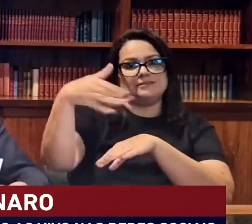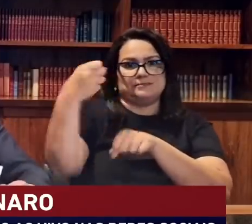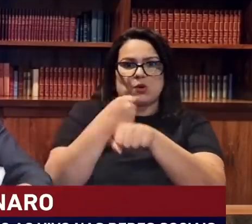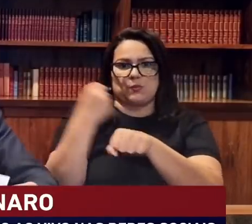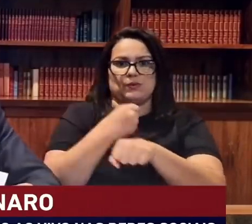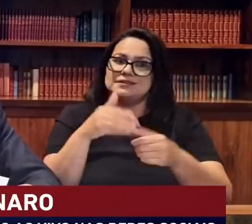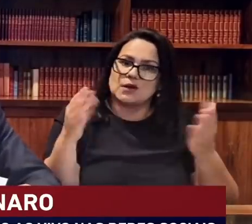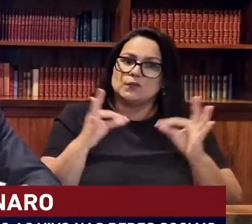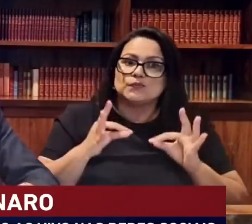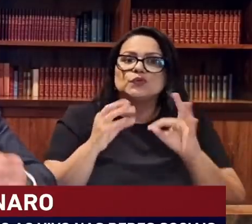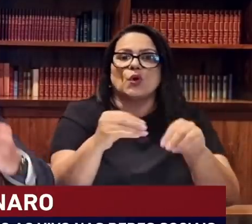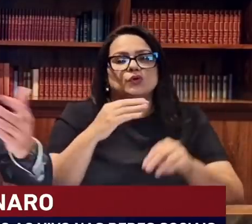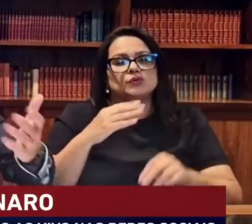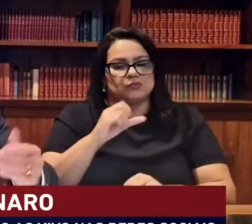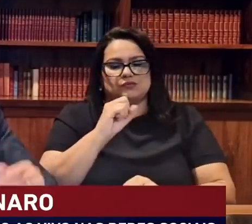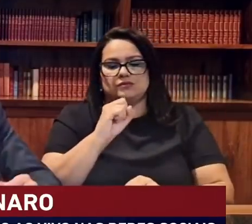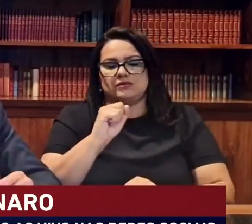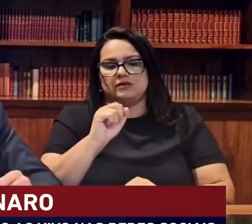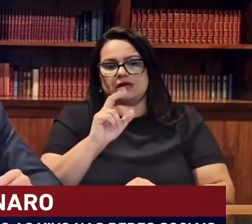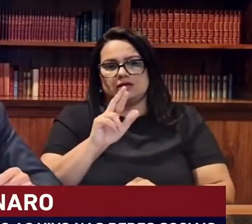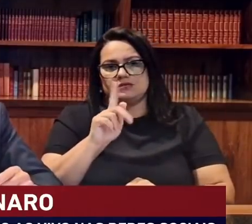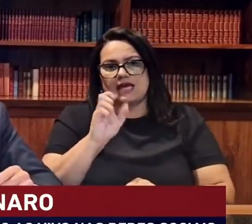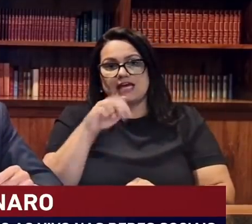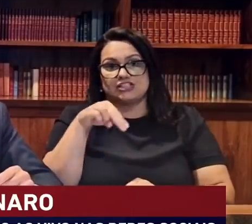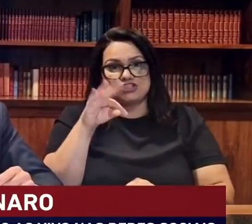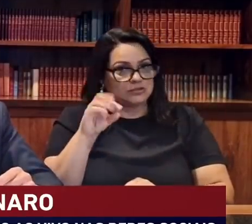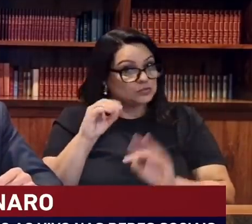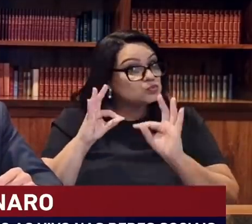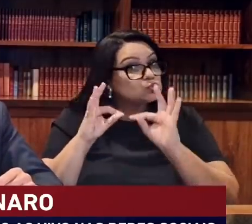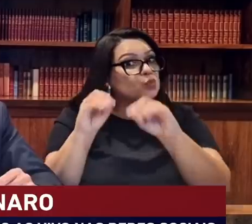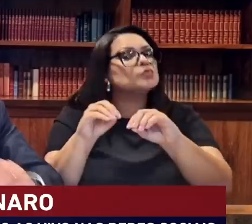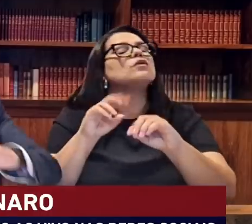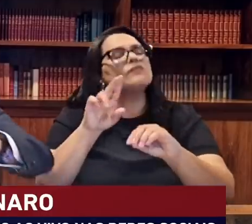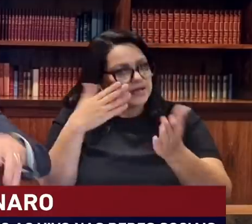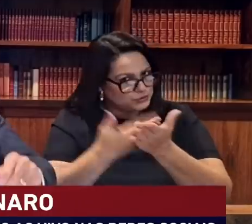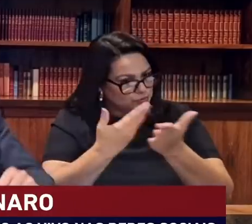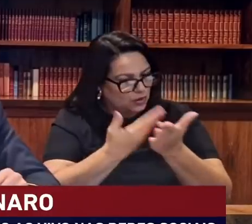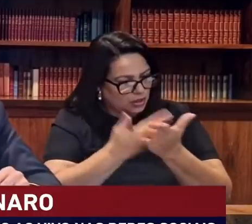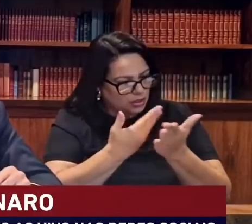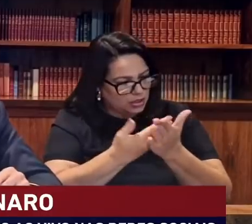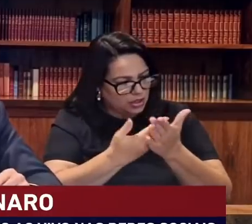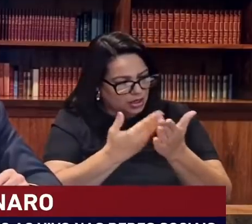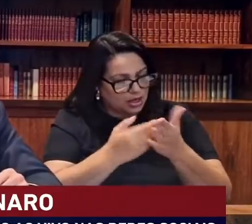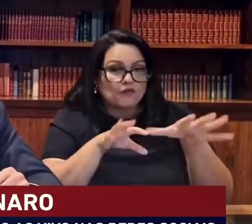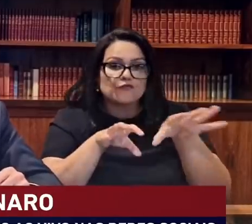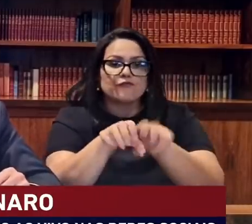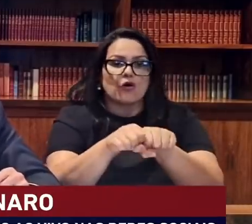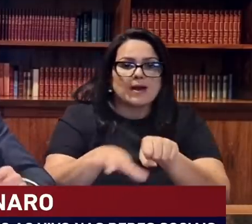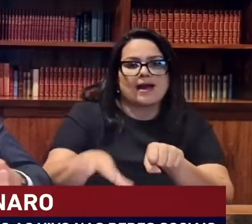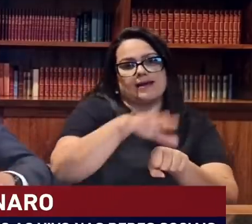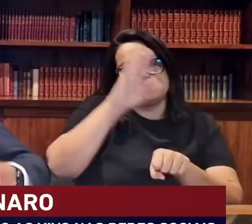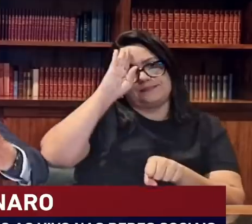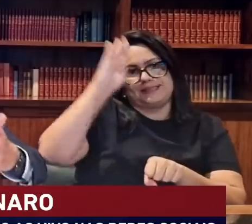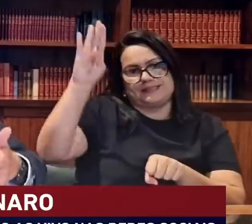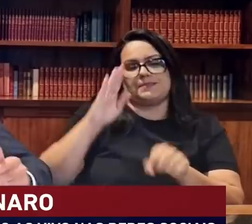exceção, a partir de algum tempo, né, serão formados lá na região metropolitana de Recife.